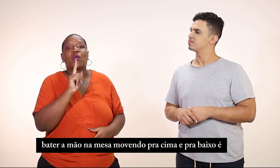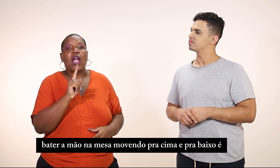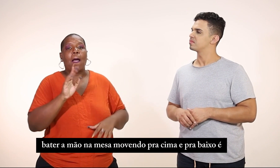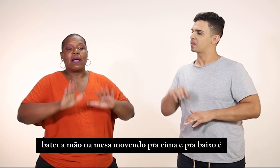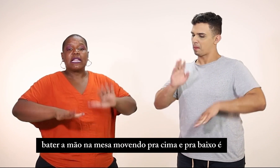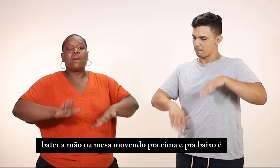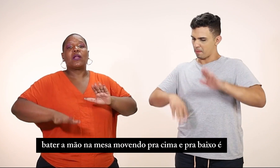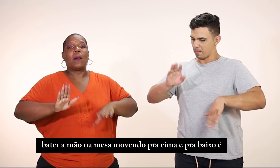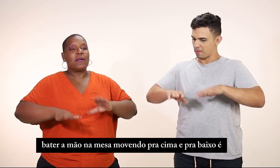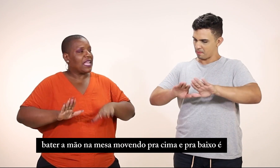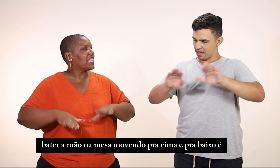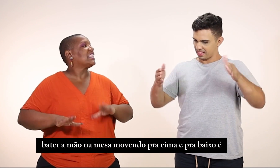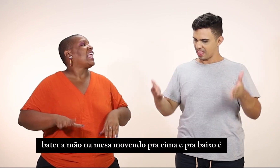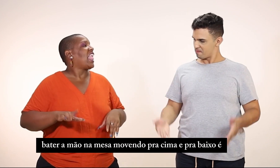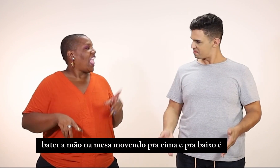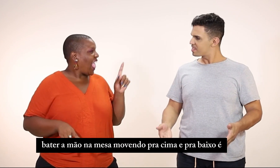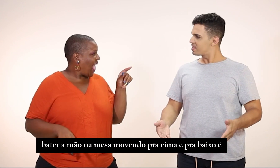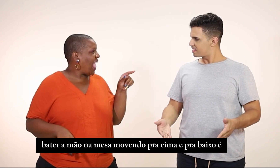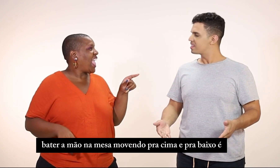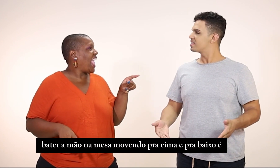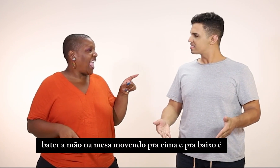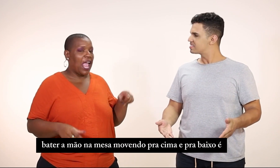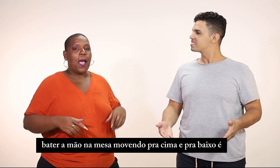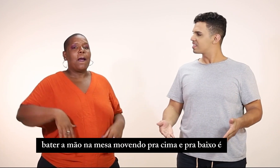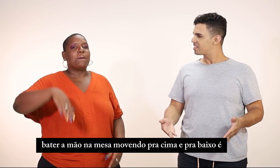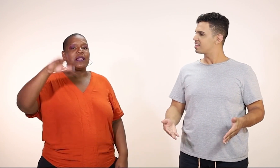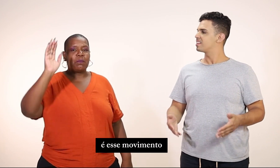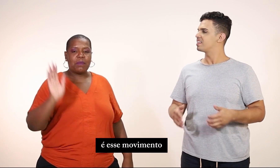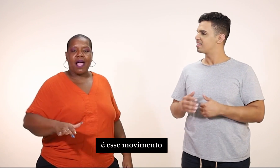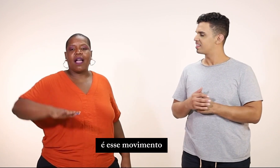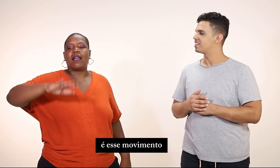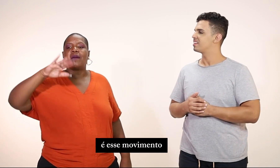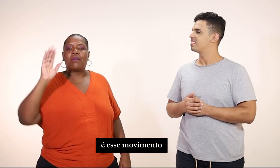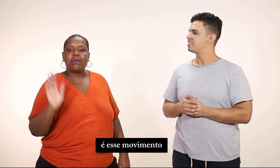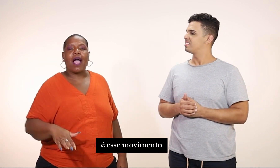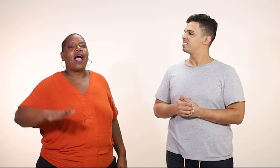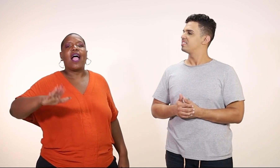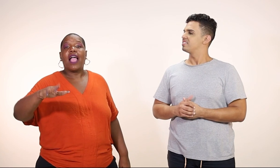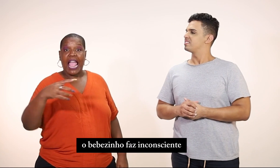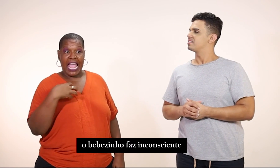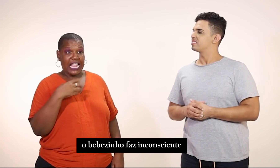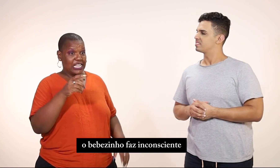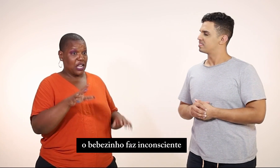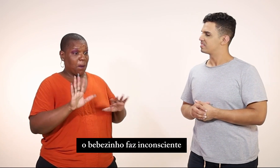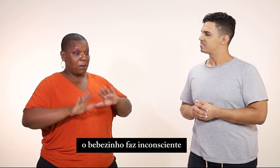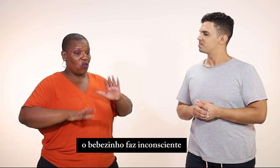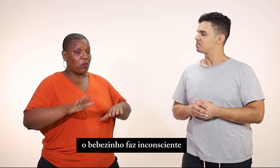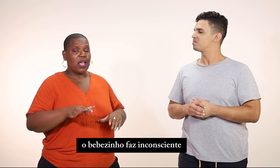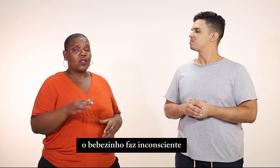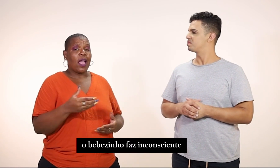na mesa. Movendo... Pra cima e pra baixo. É. Esse movimento, o bebezinho faz